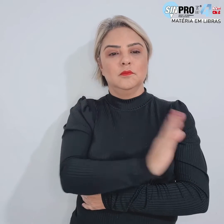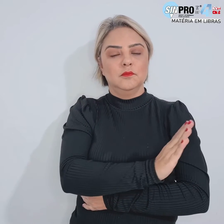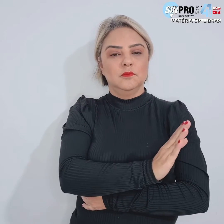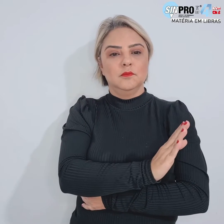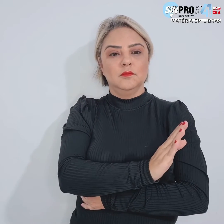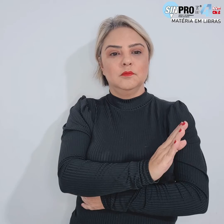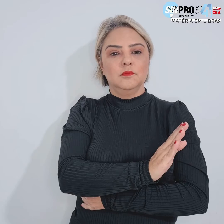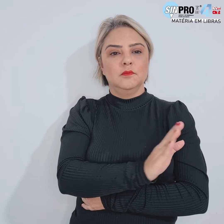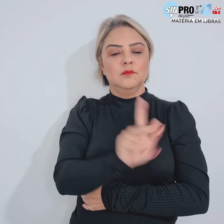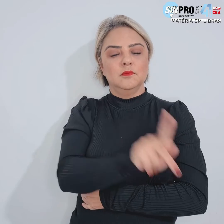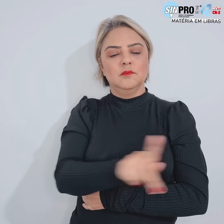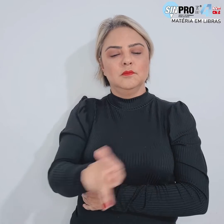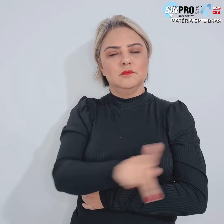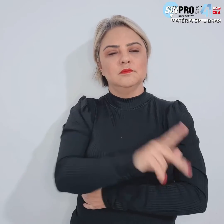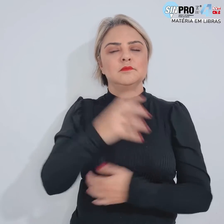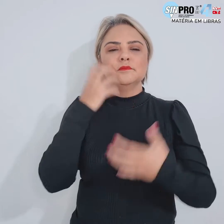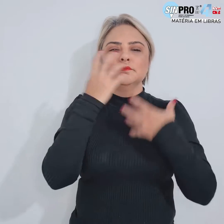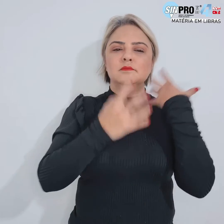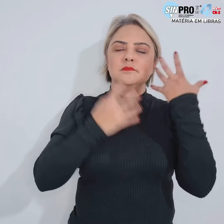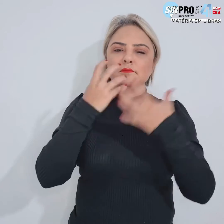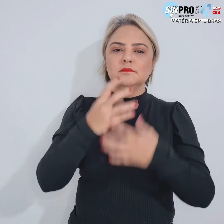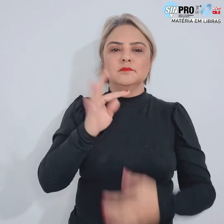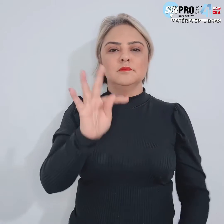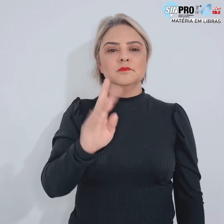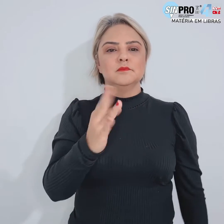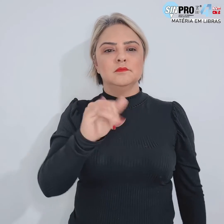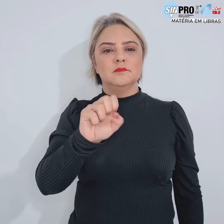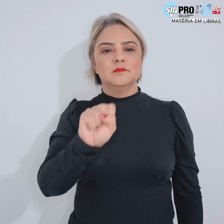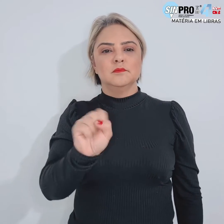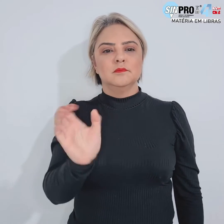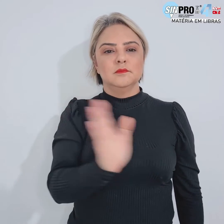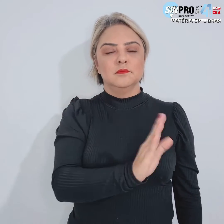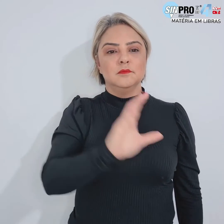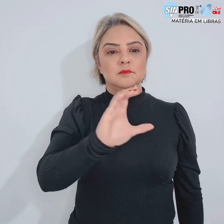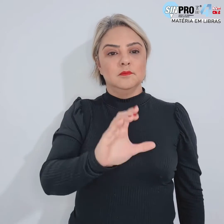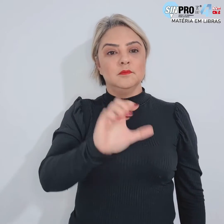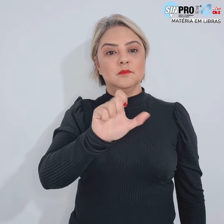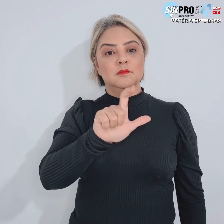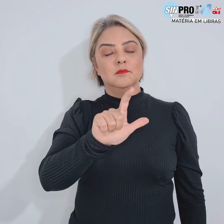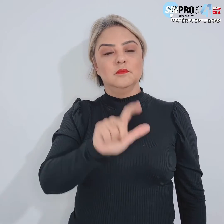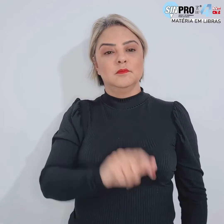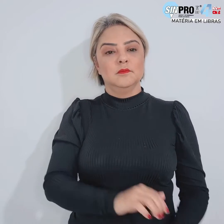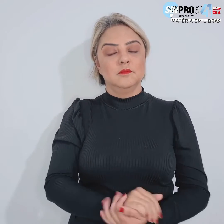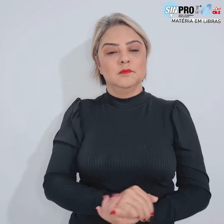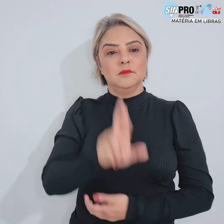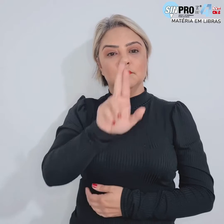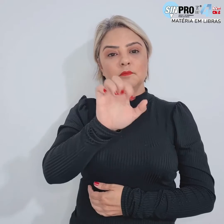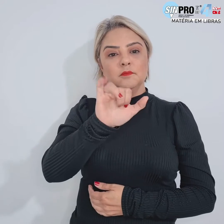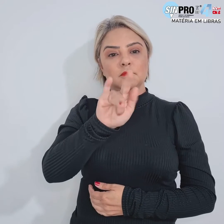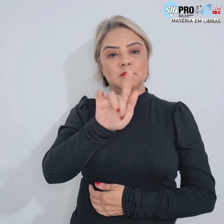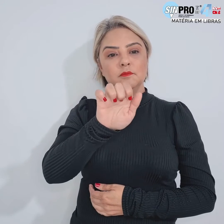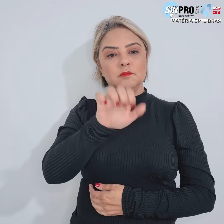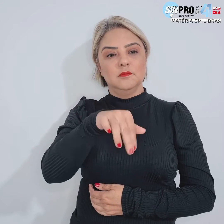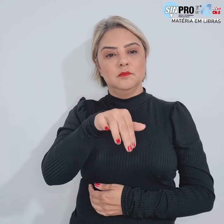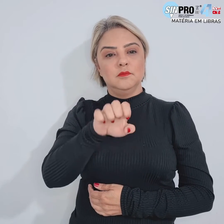Professores músicos: Thaís Vilar, clarineta, Regiane Cruzeiro e